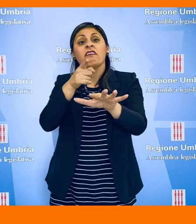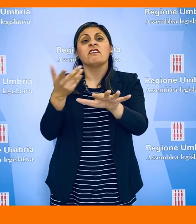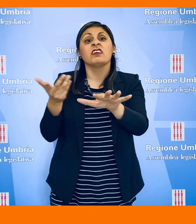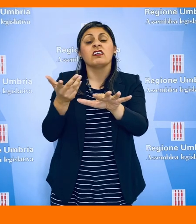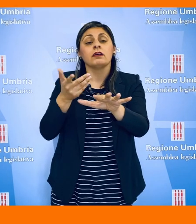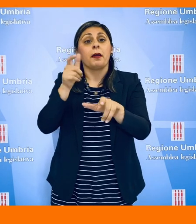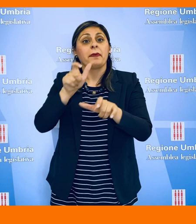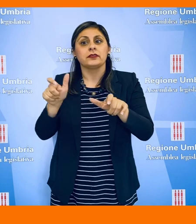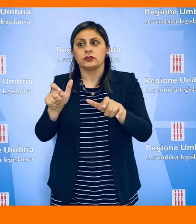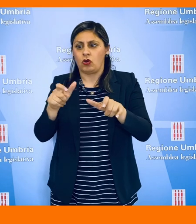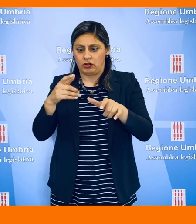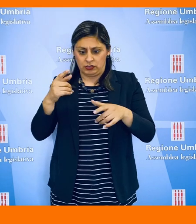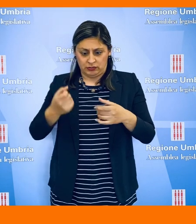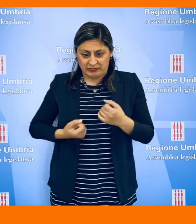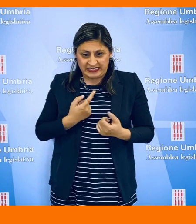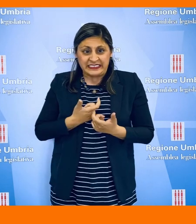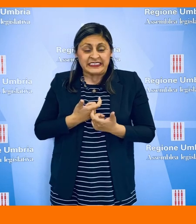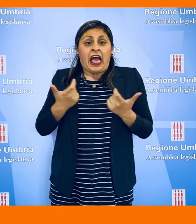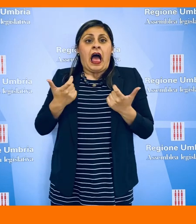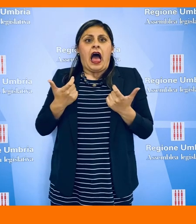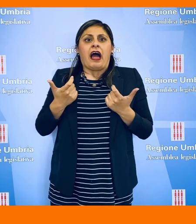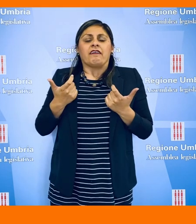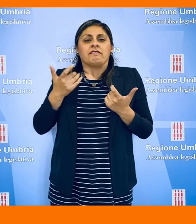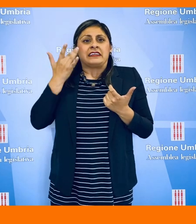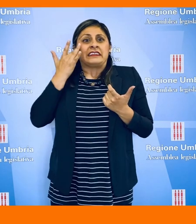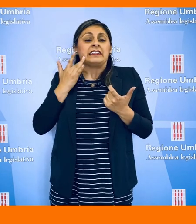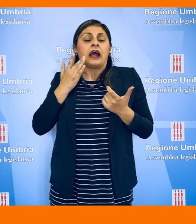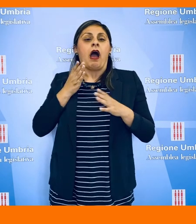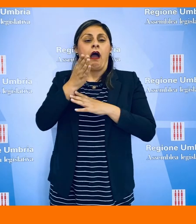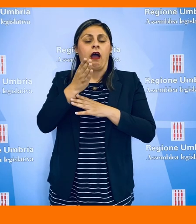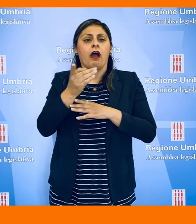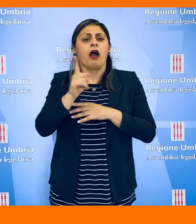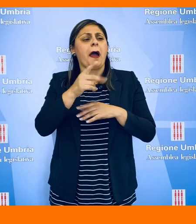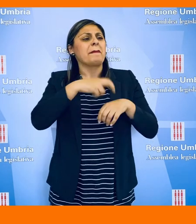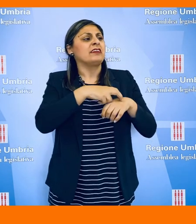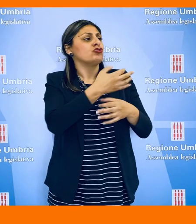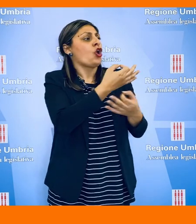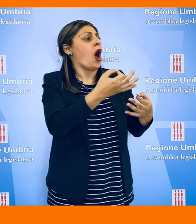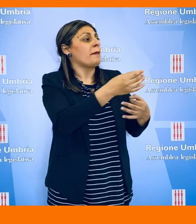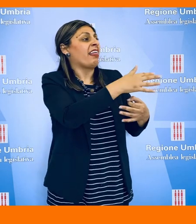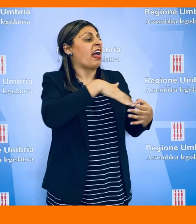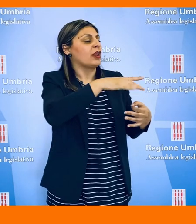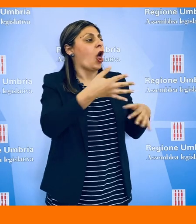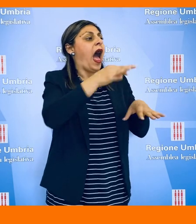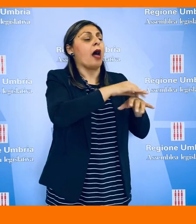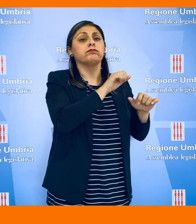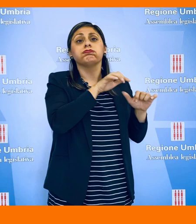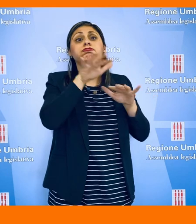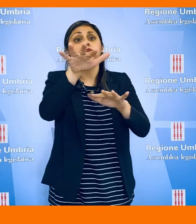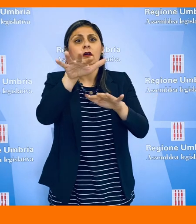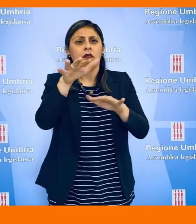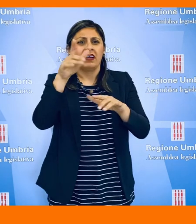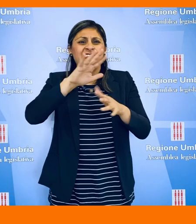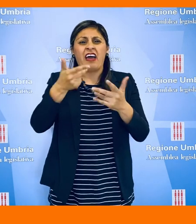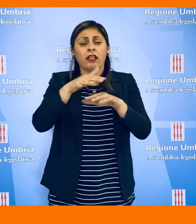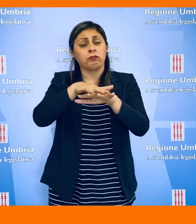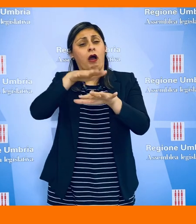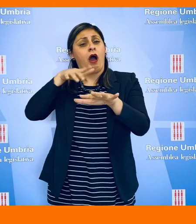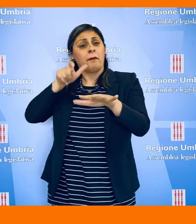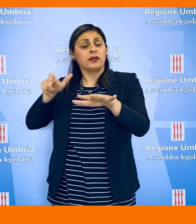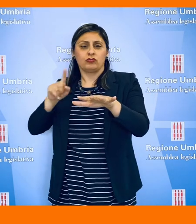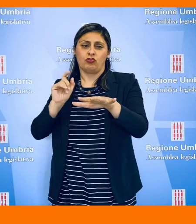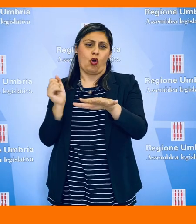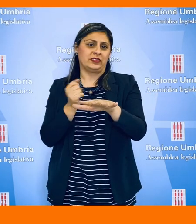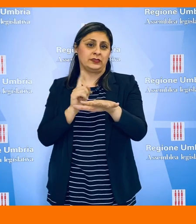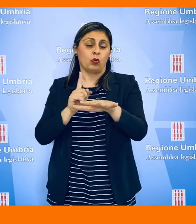pazienti con situazioni acute e potenzialmente gravi. Non può sostituire la medicina del territorio e continuare a essere sovraffollato.